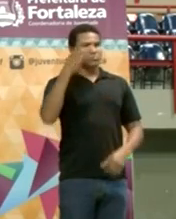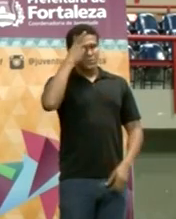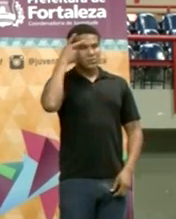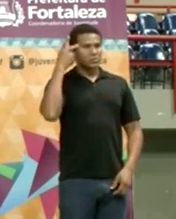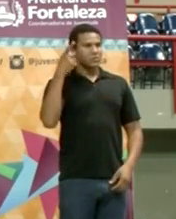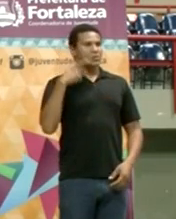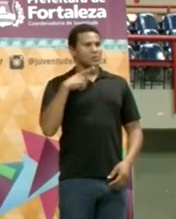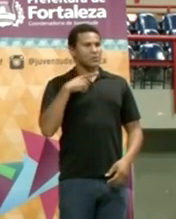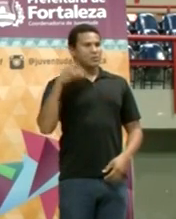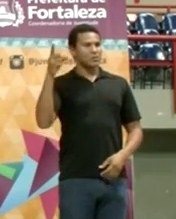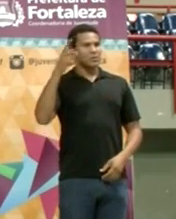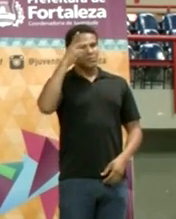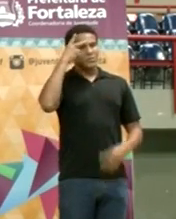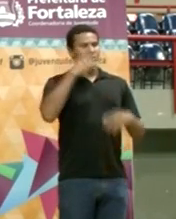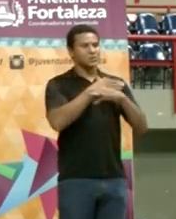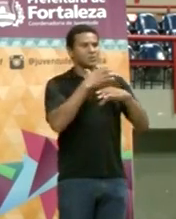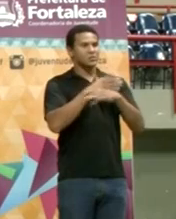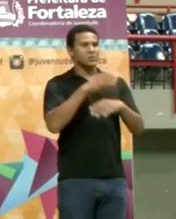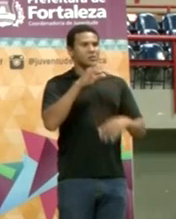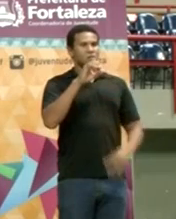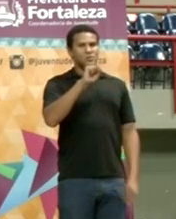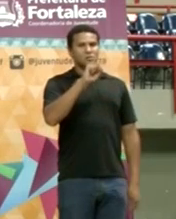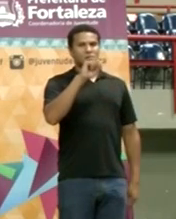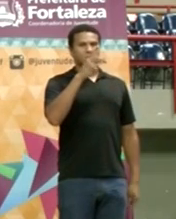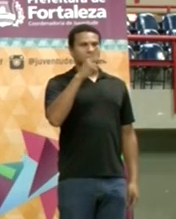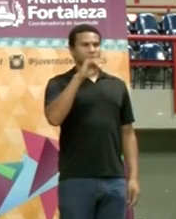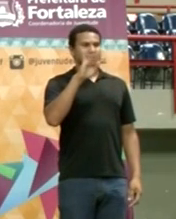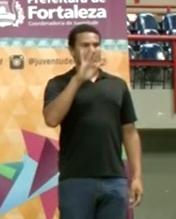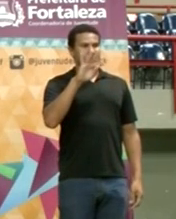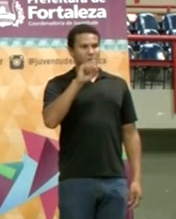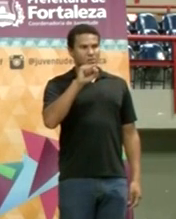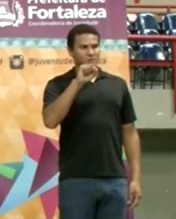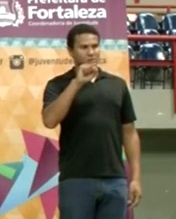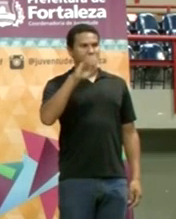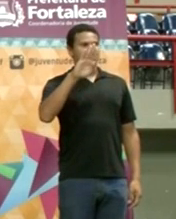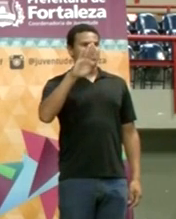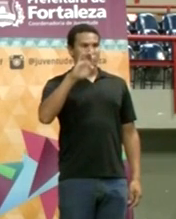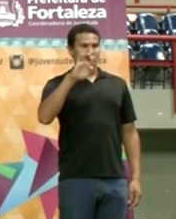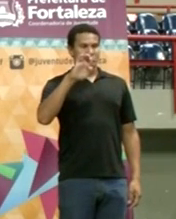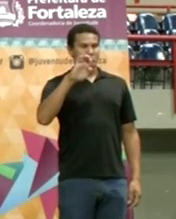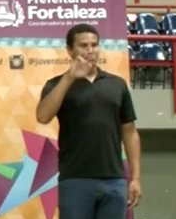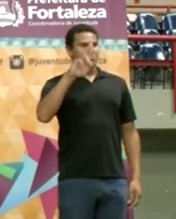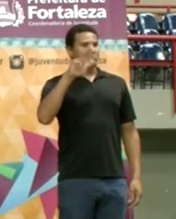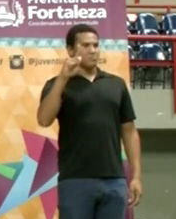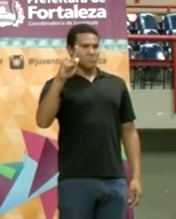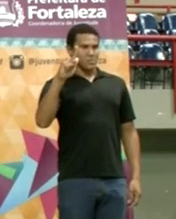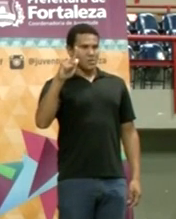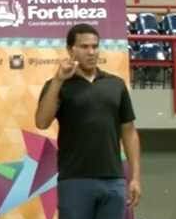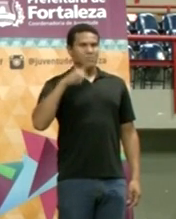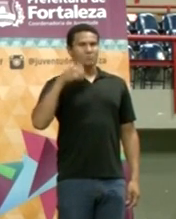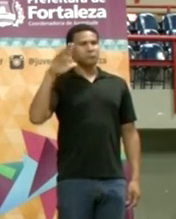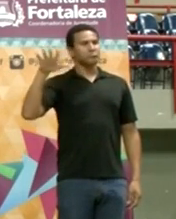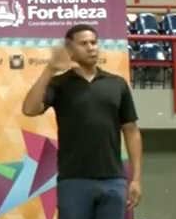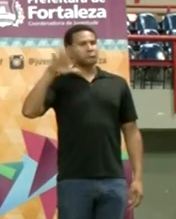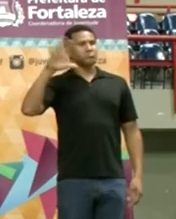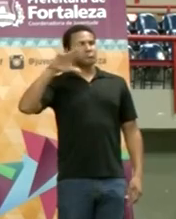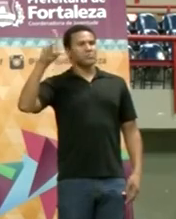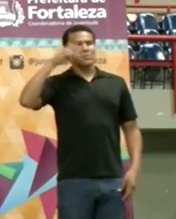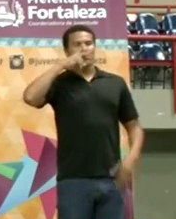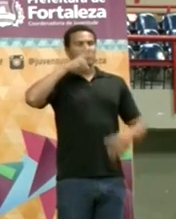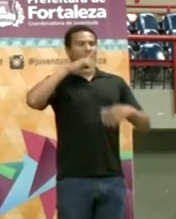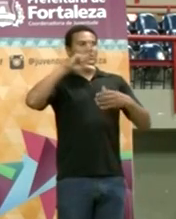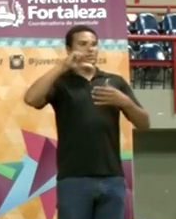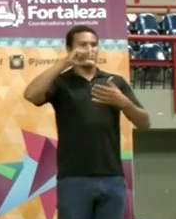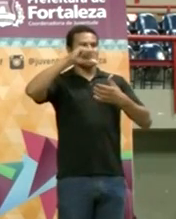chamada Spitsbergen, tá? Numa ilha da Noruega, a pouco mais de 1 quilômetro do Polo Norte. O conhecimento